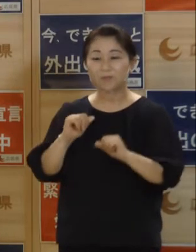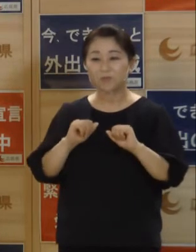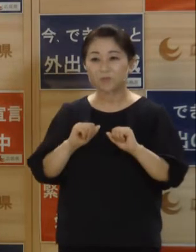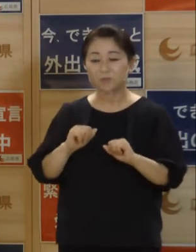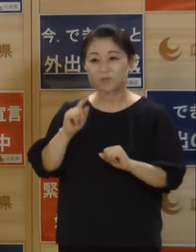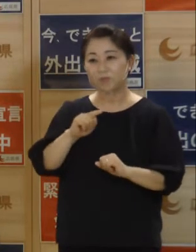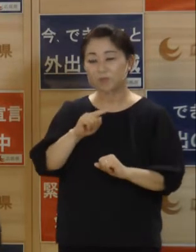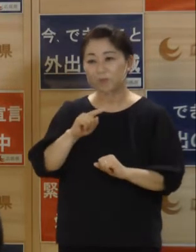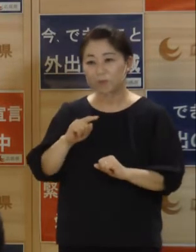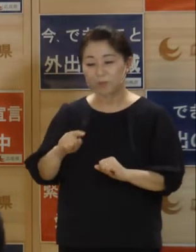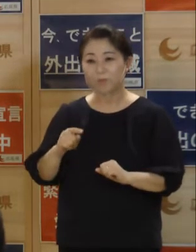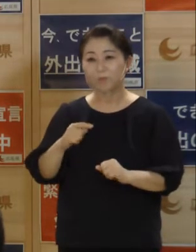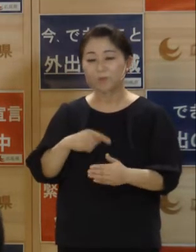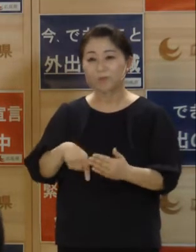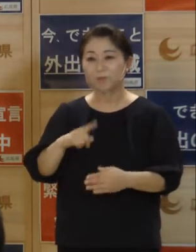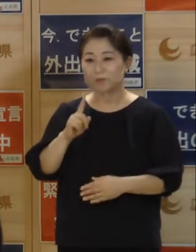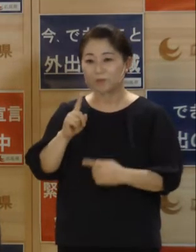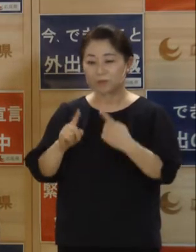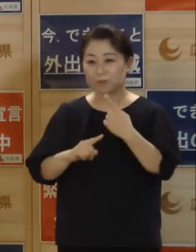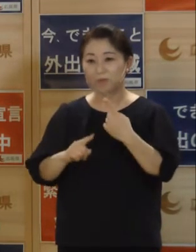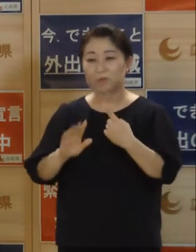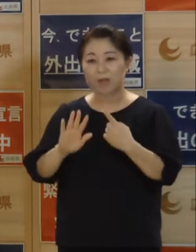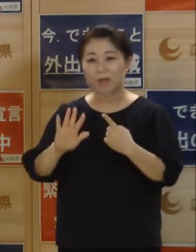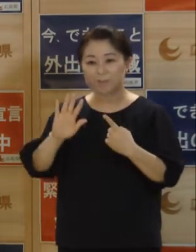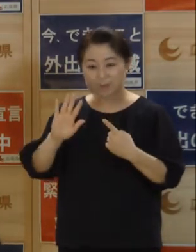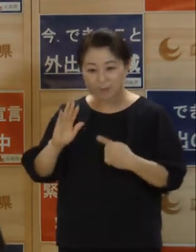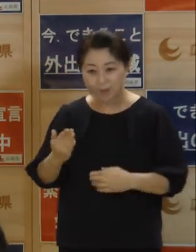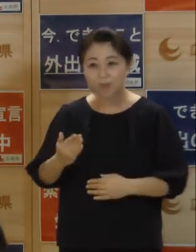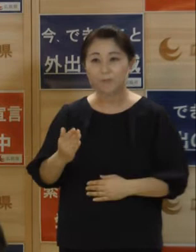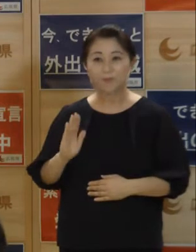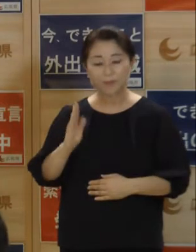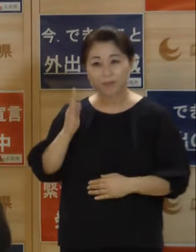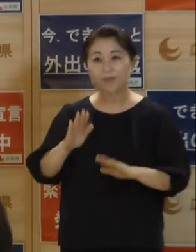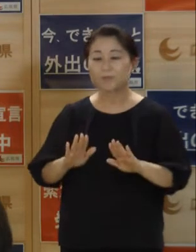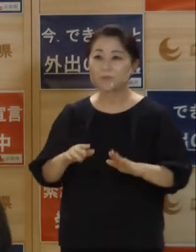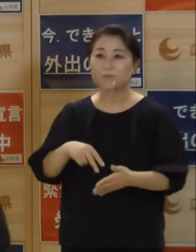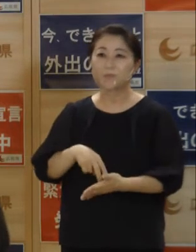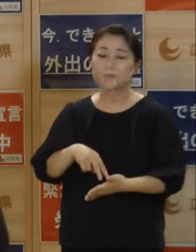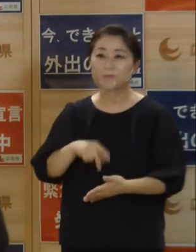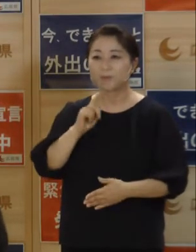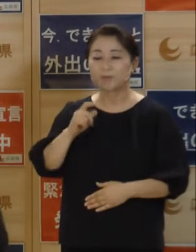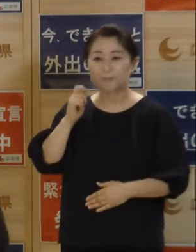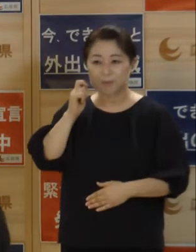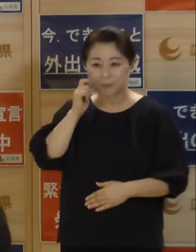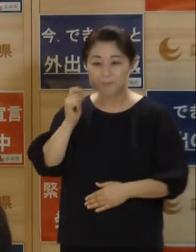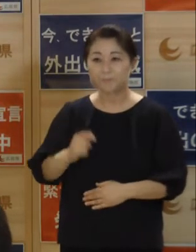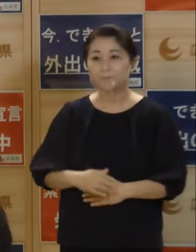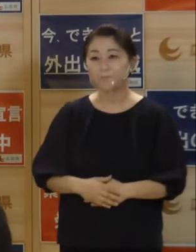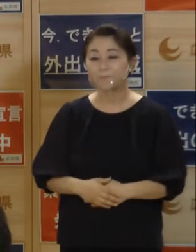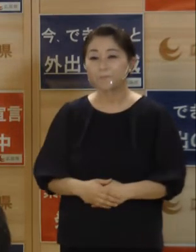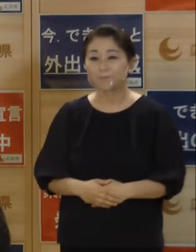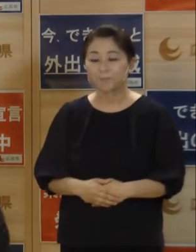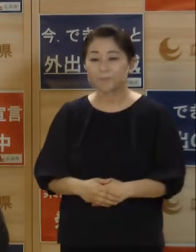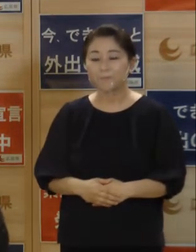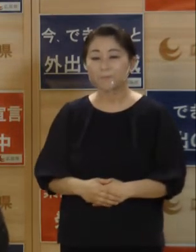どうするかっていう話になるので、ちょっとなかなかちょっとごめんなさい、言いにくいなっていう。